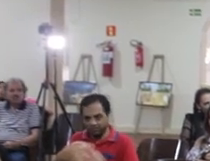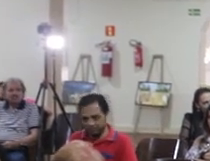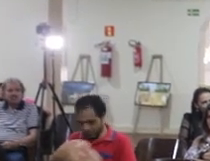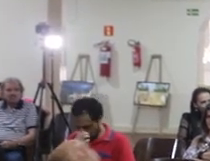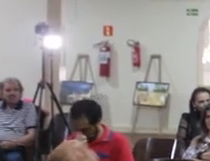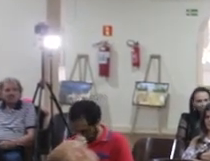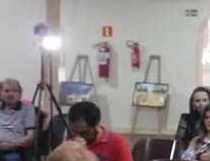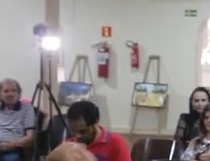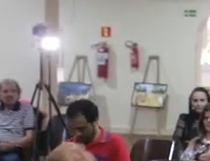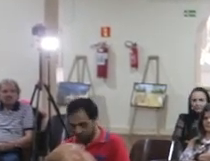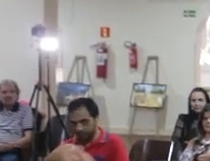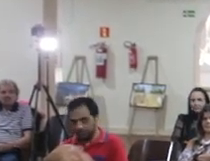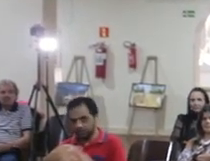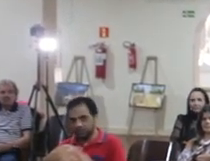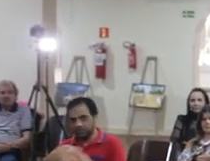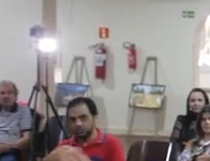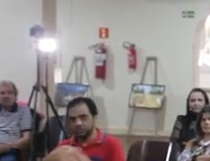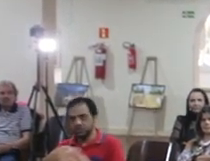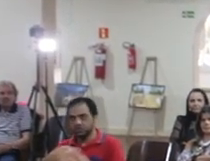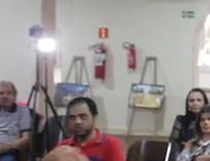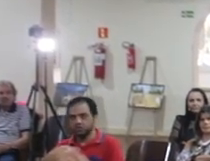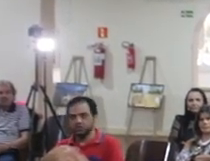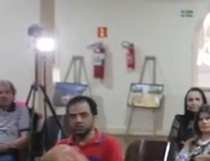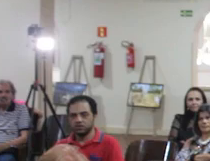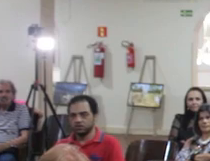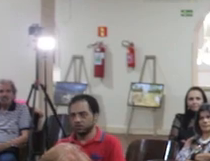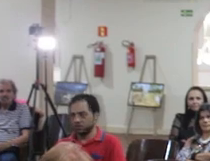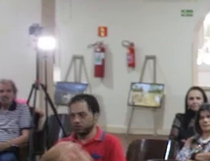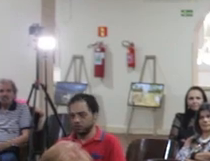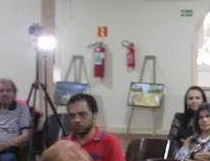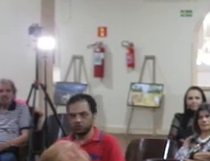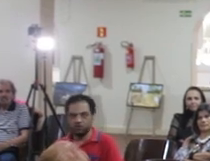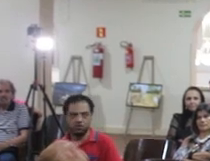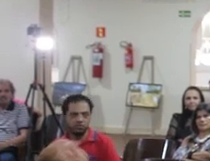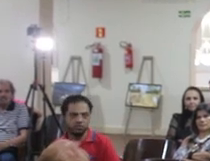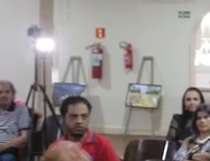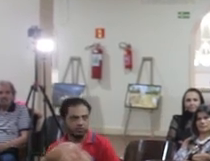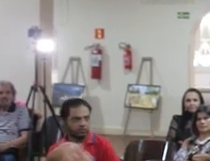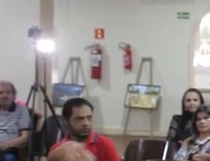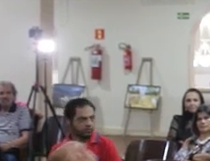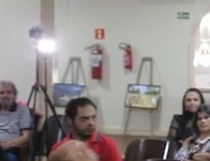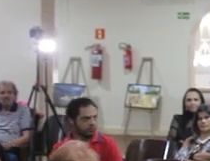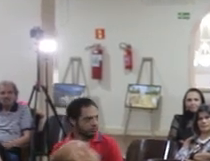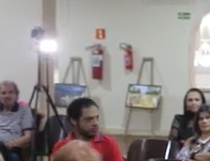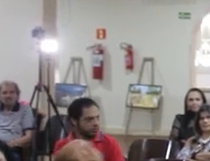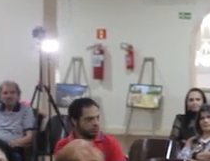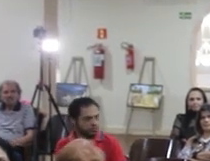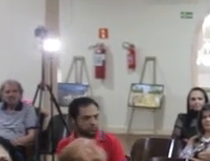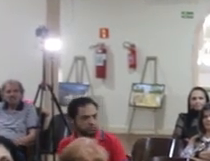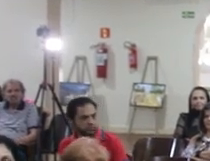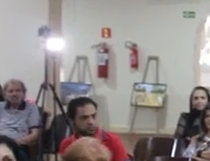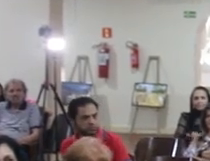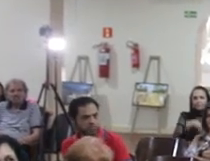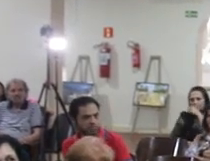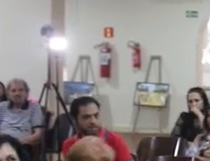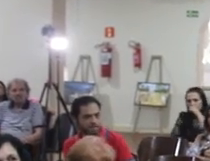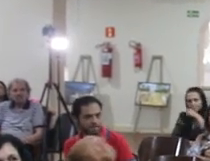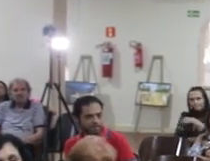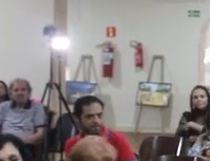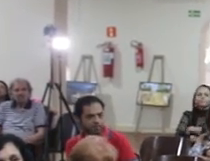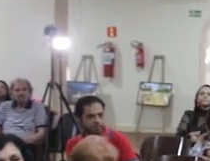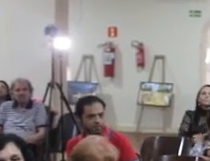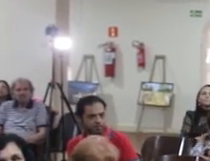não conheço. Mas esse sentimento nativista de Paranaguá, de pertencer a essa terra, me preocupar com ela. Já fiz